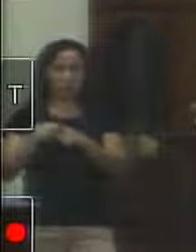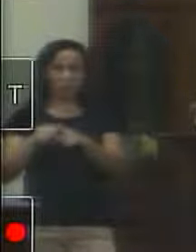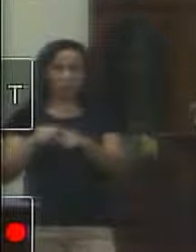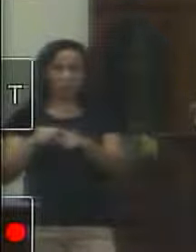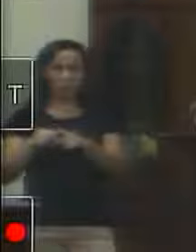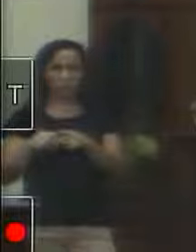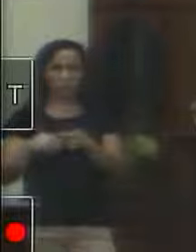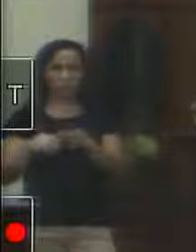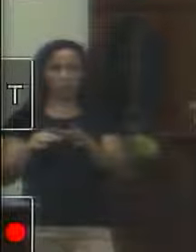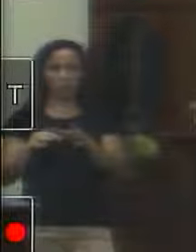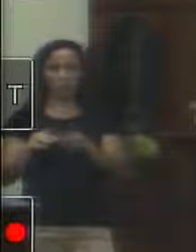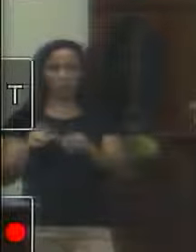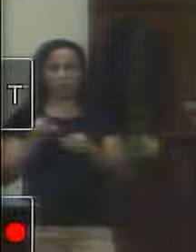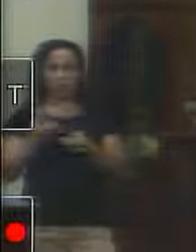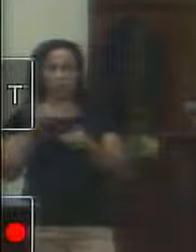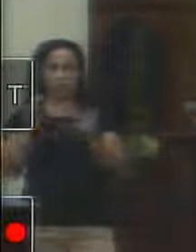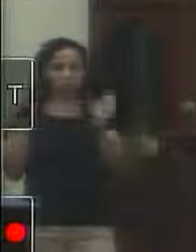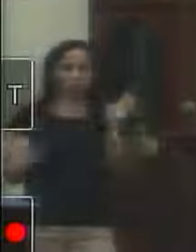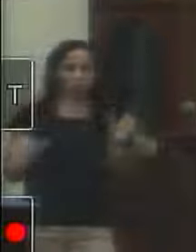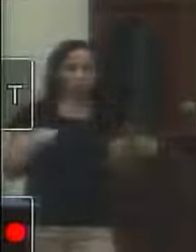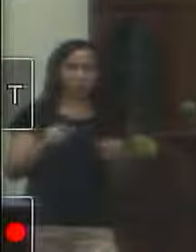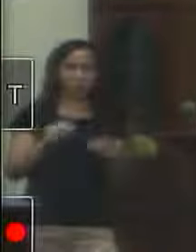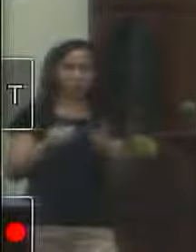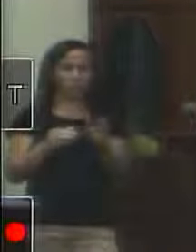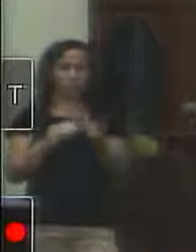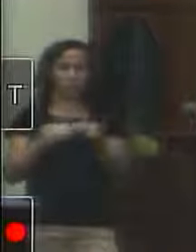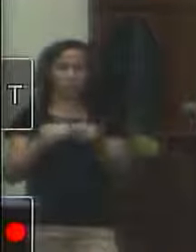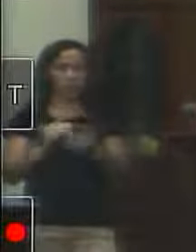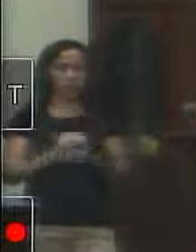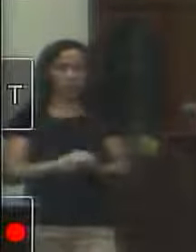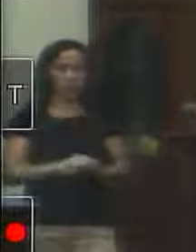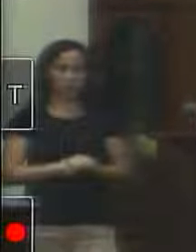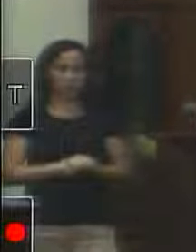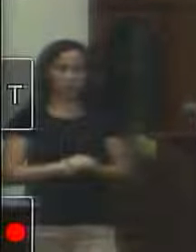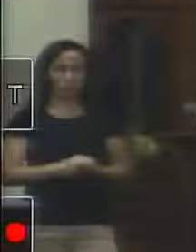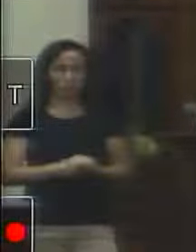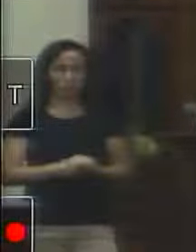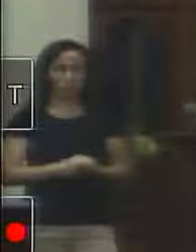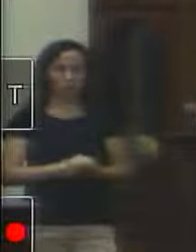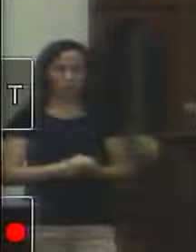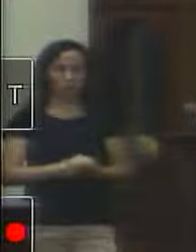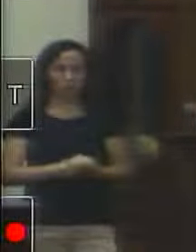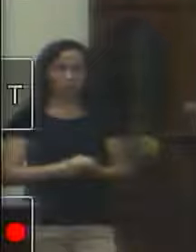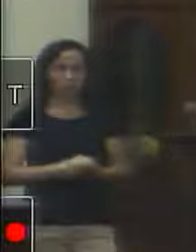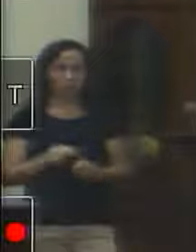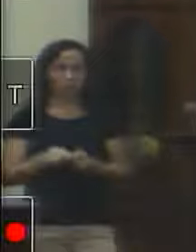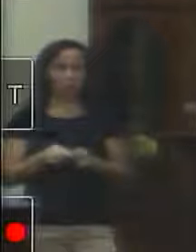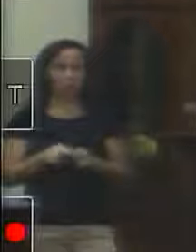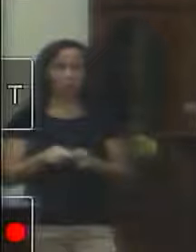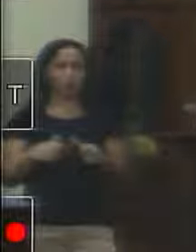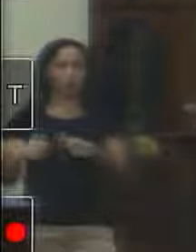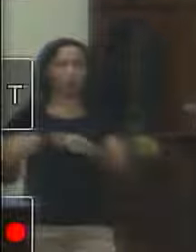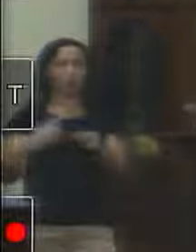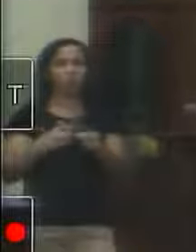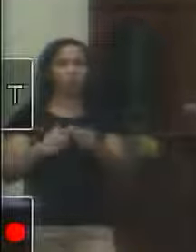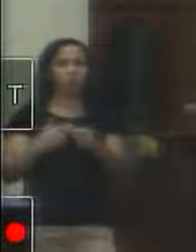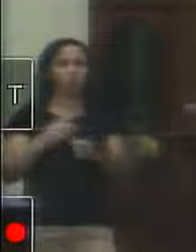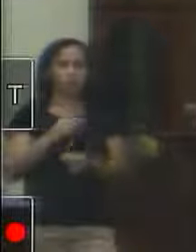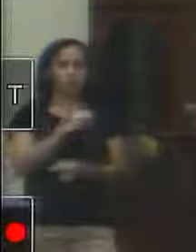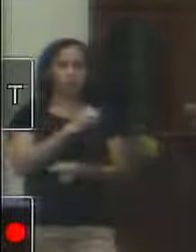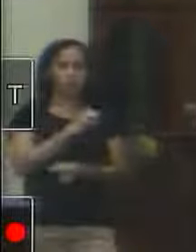fiscal para uma coisa só porque um vereador está solicitando. Se ele está no distrito para